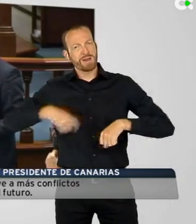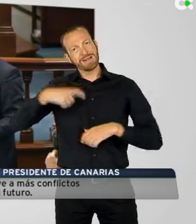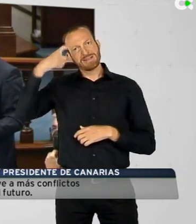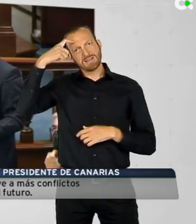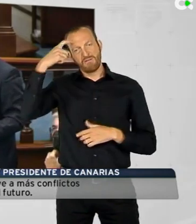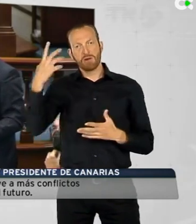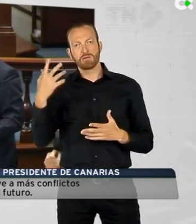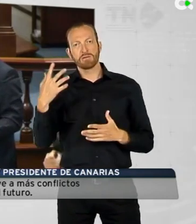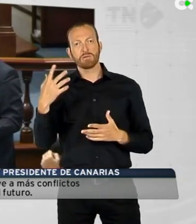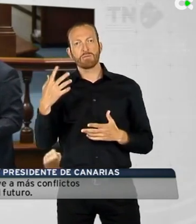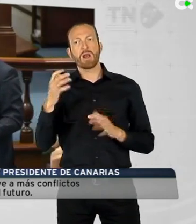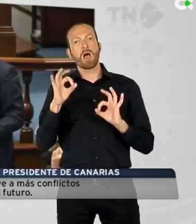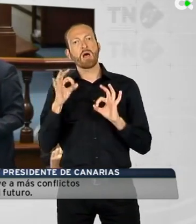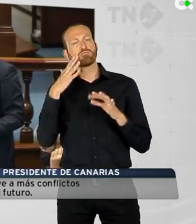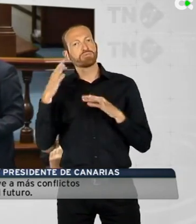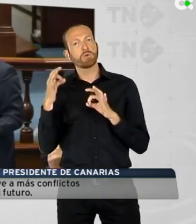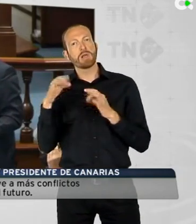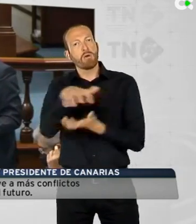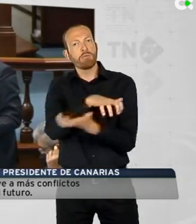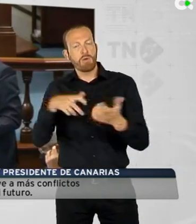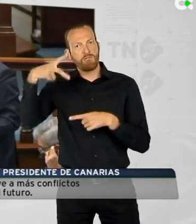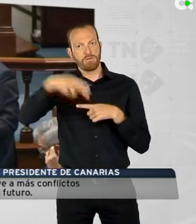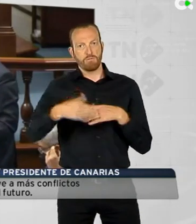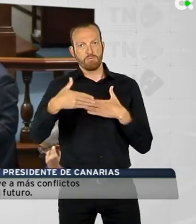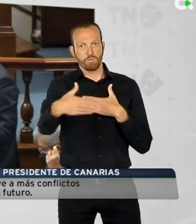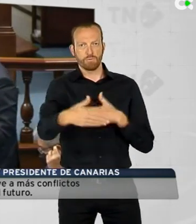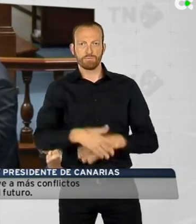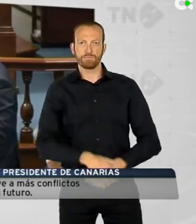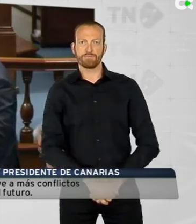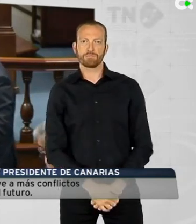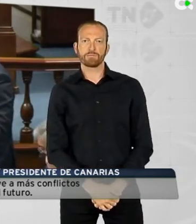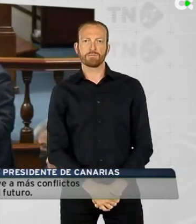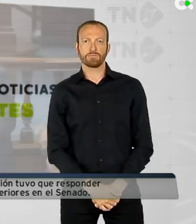que, por ejemplo, lleve a que no tengamos más conflictos en el futuro.